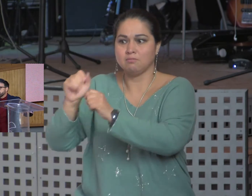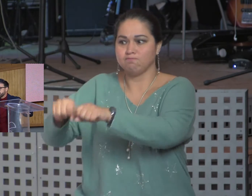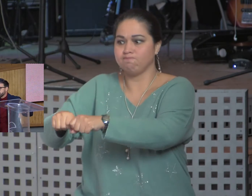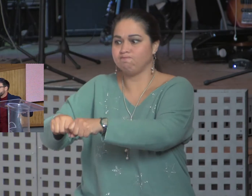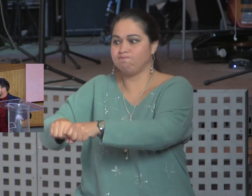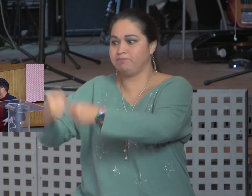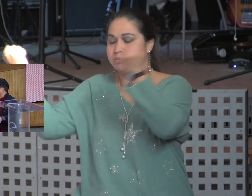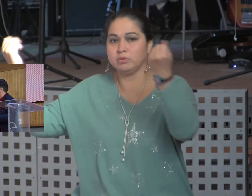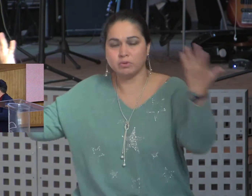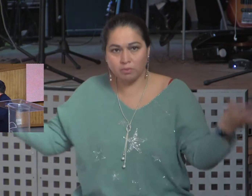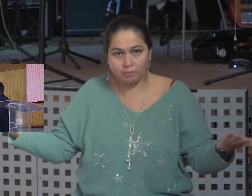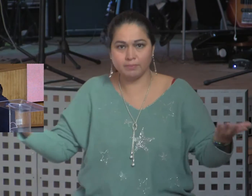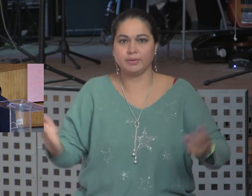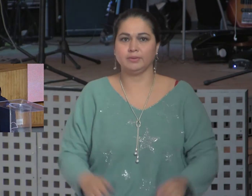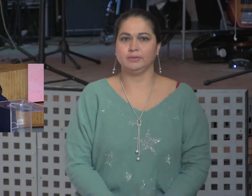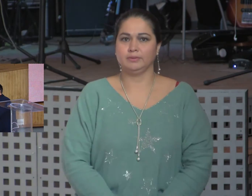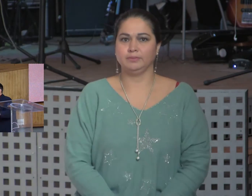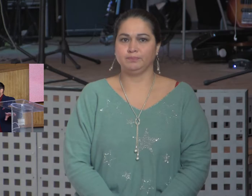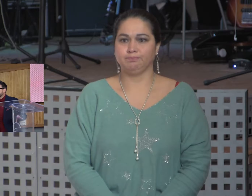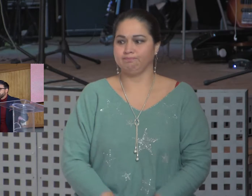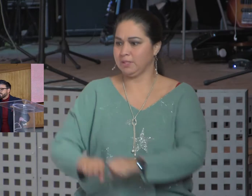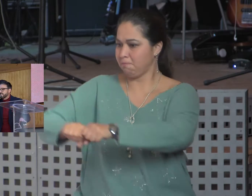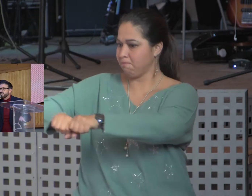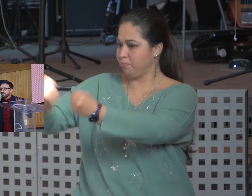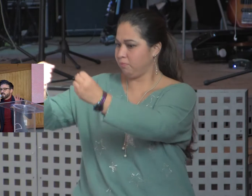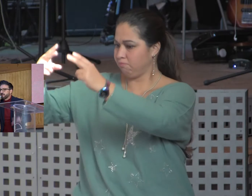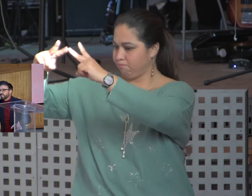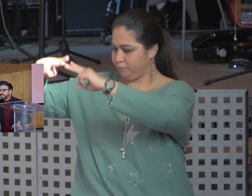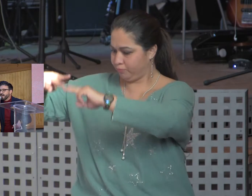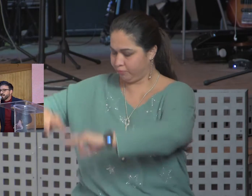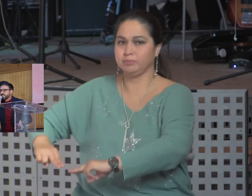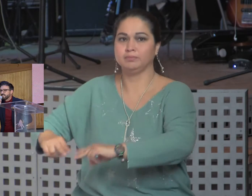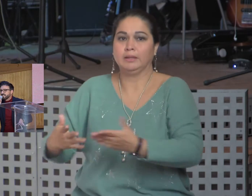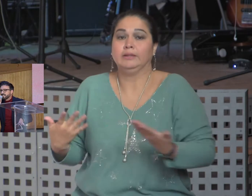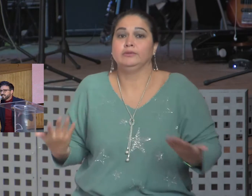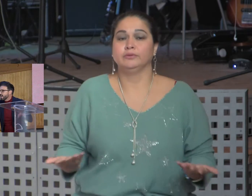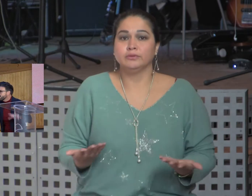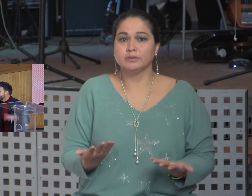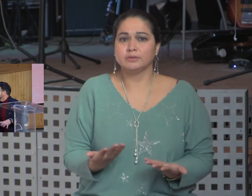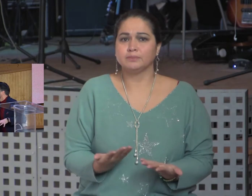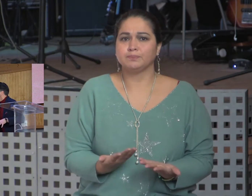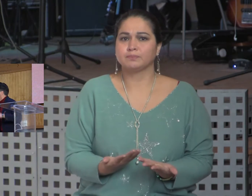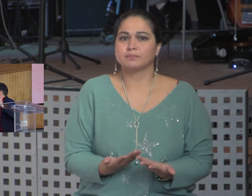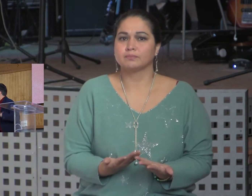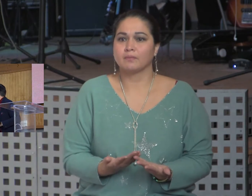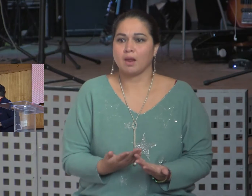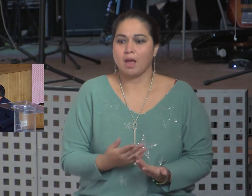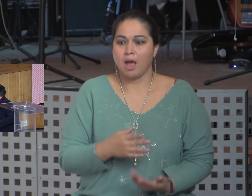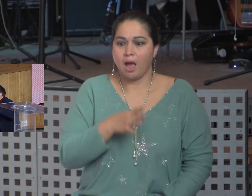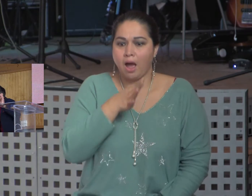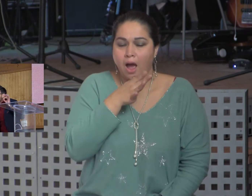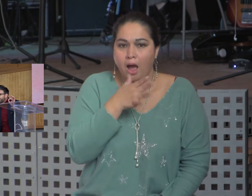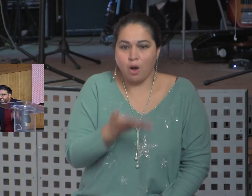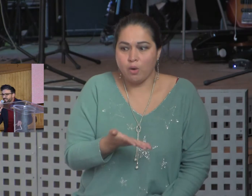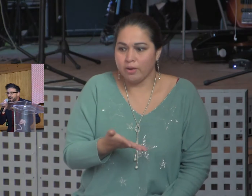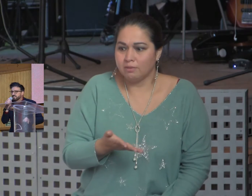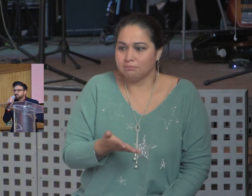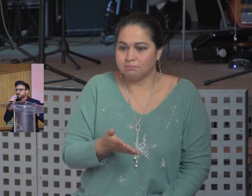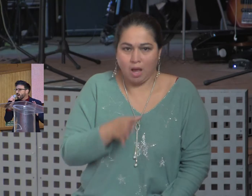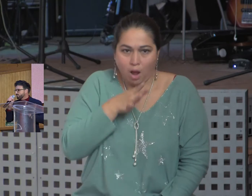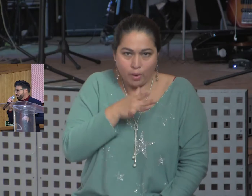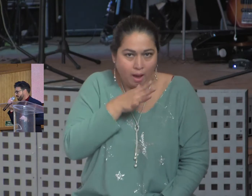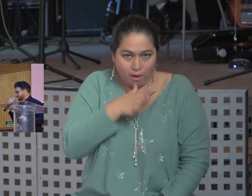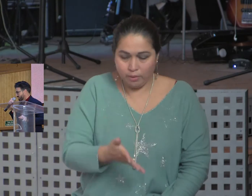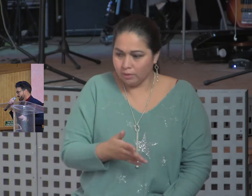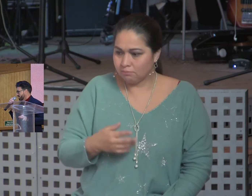quitado totalmente, se destruyó totalmente, de manera que a día de hoy no se conserva nada,